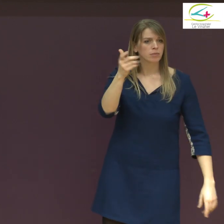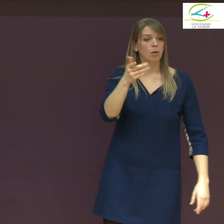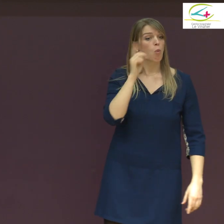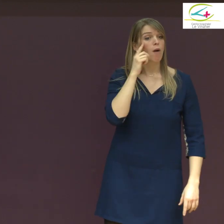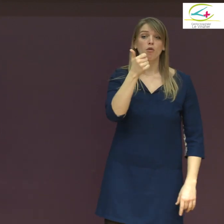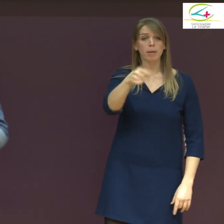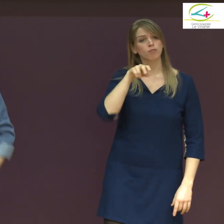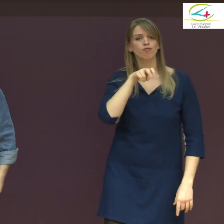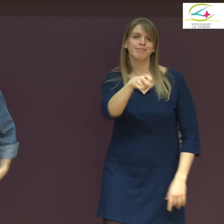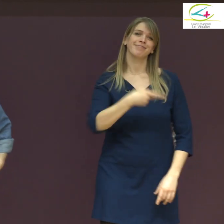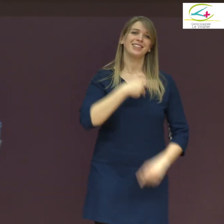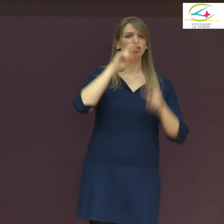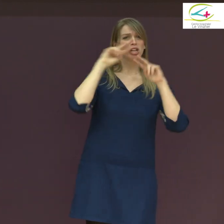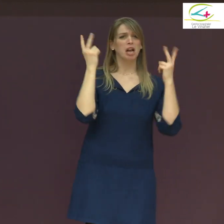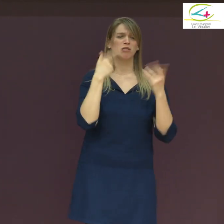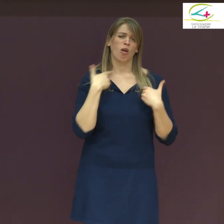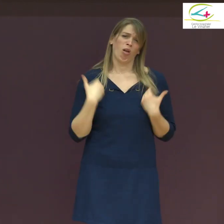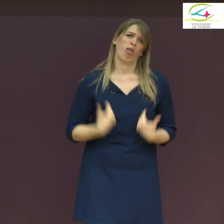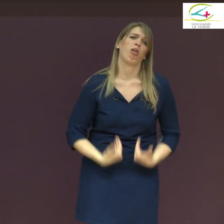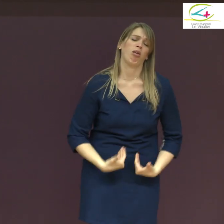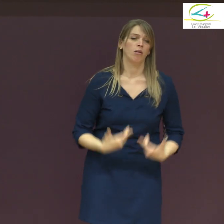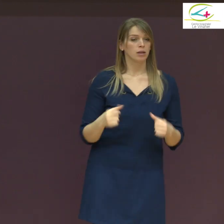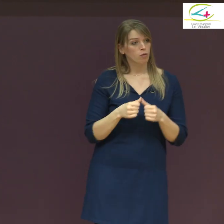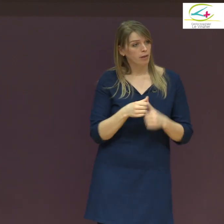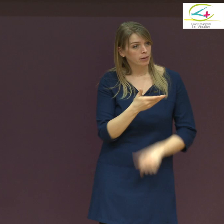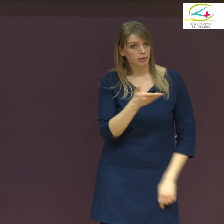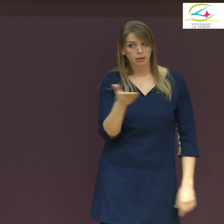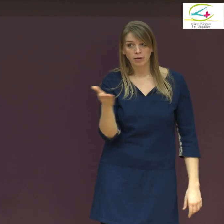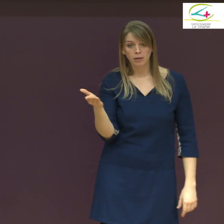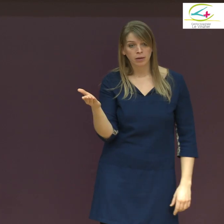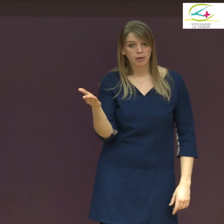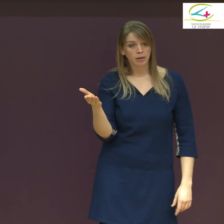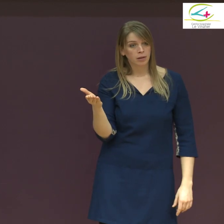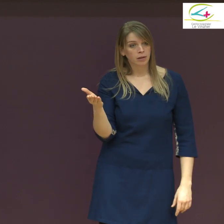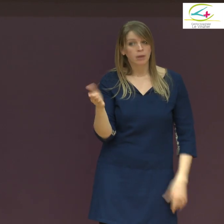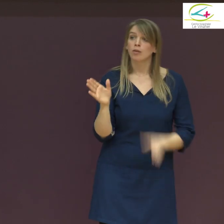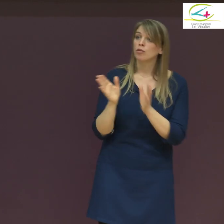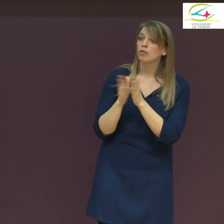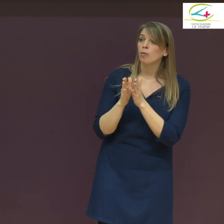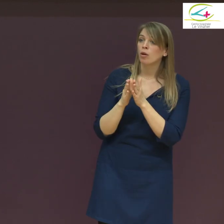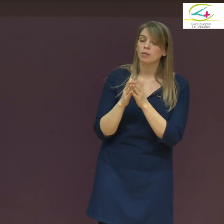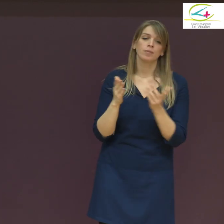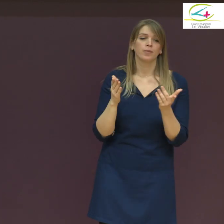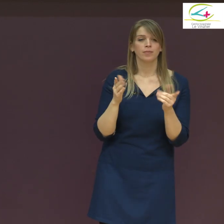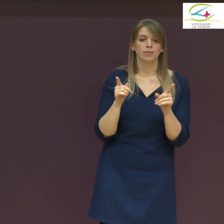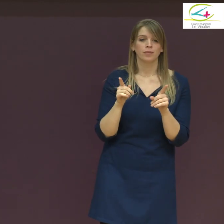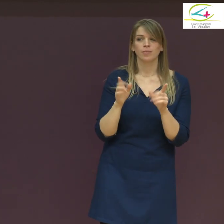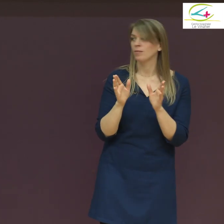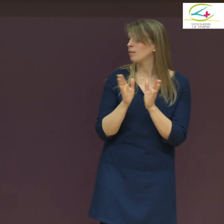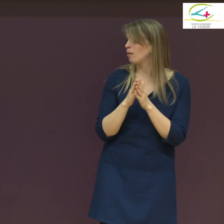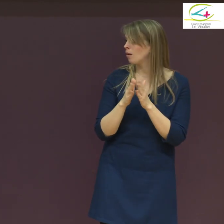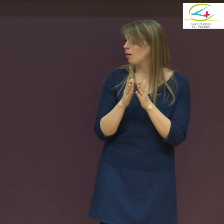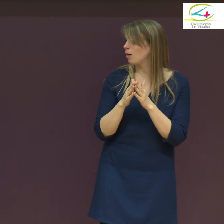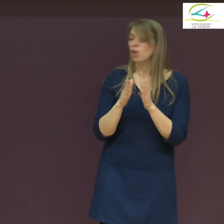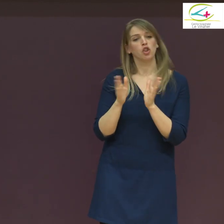le médecin généraliste et que vous avez un coup de mou, qu'est-ce que vous faites? Vous demandez, hein, je vais dire, on a un coup de dur, non, mais